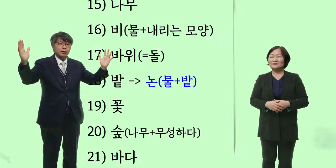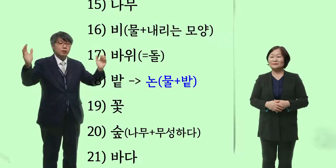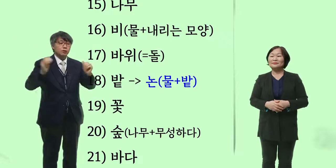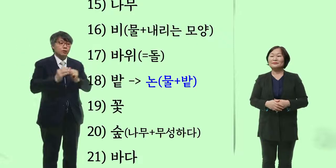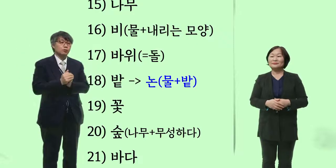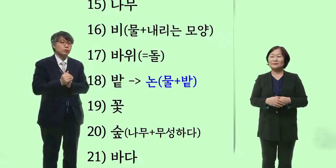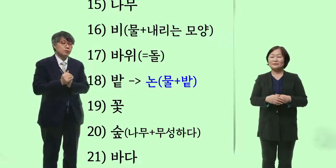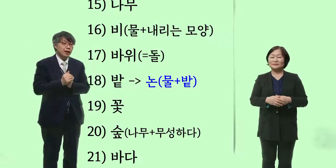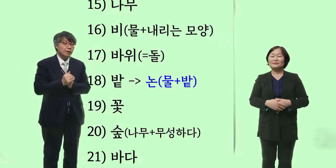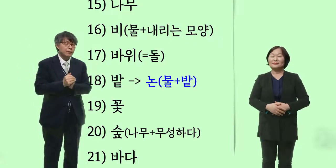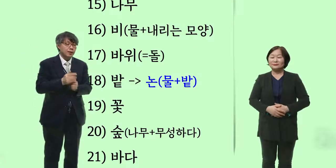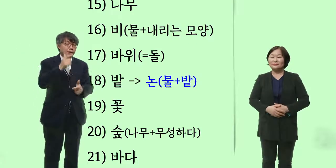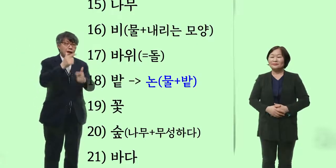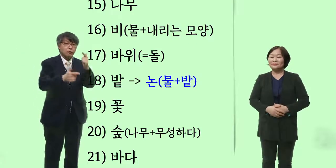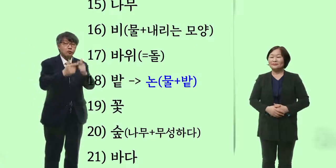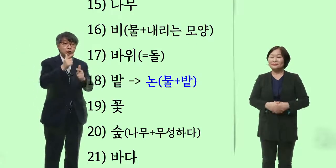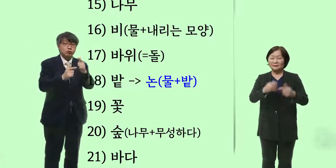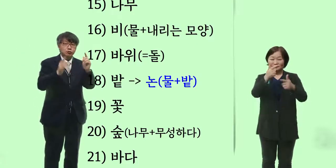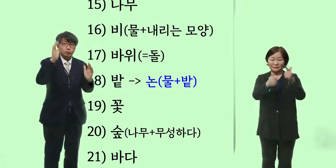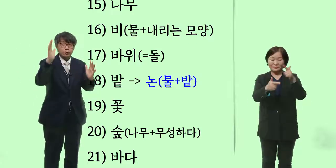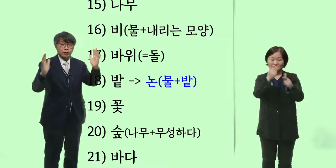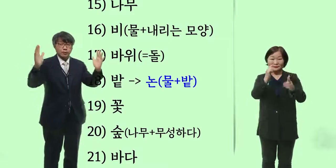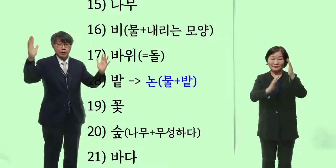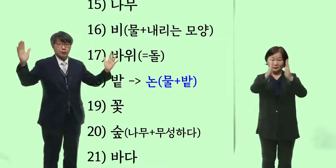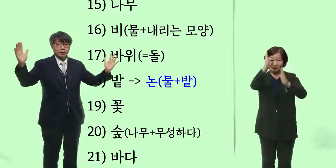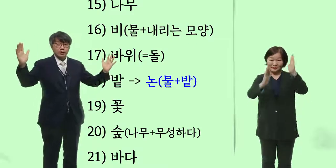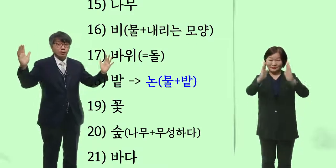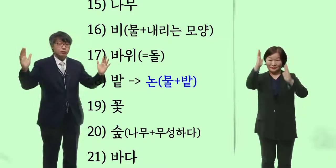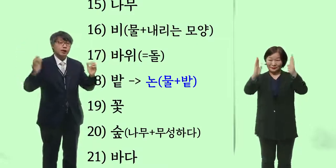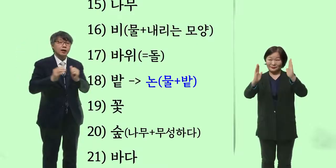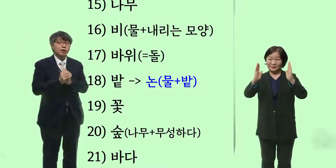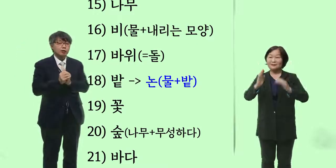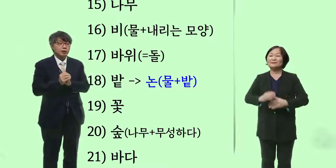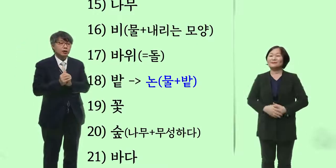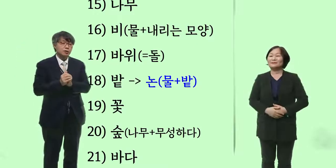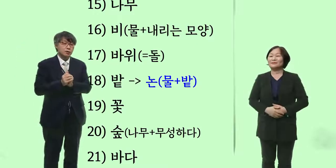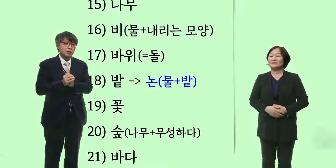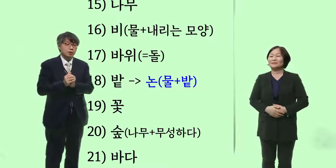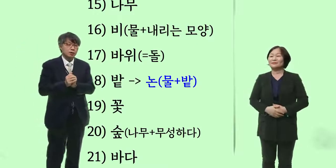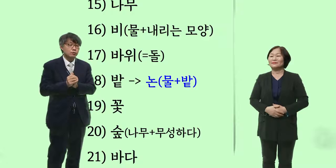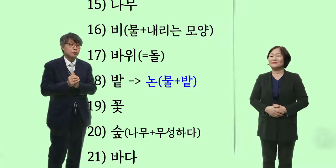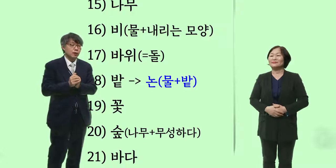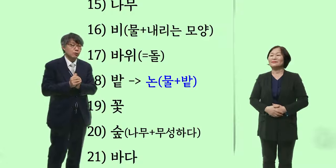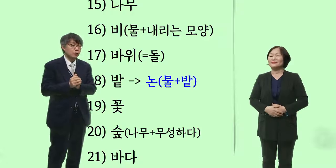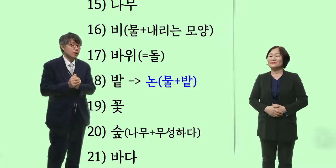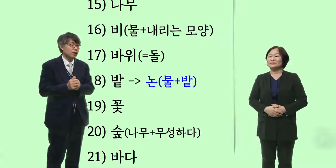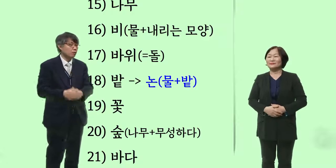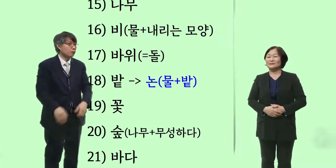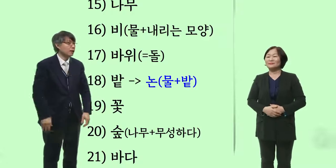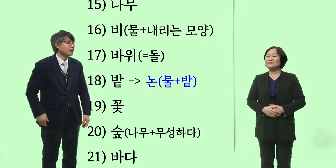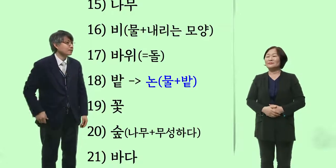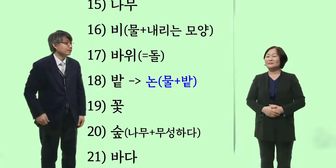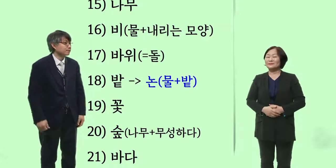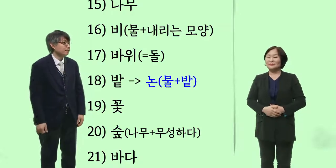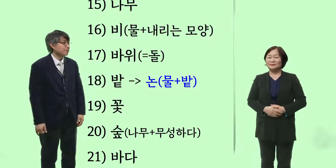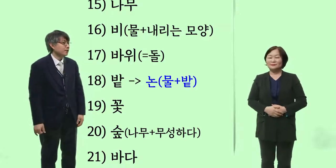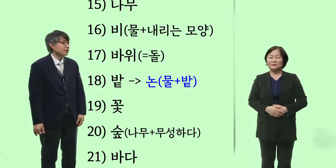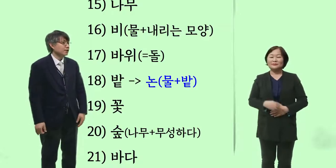거 숲입니다. 나무 이렇게 막 솟아 있는 거 무성한 거 이게 이제 숲이라고 보시면 될 것 같고요. 바다는